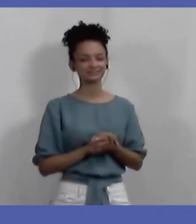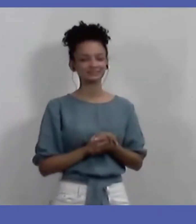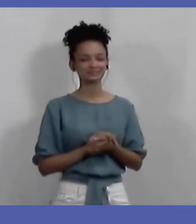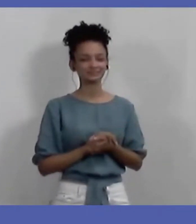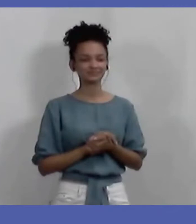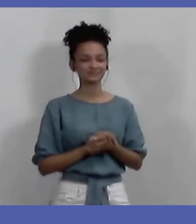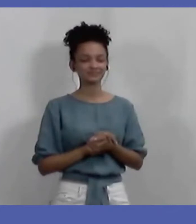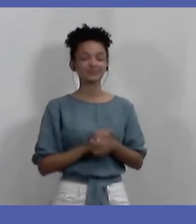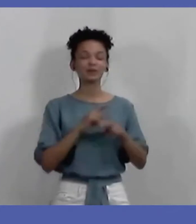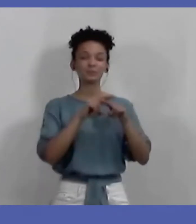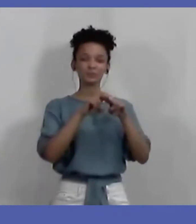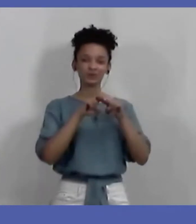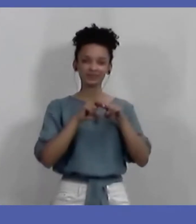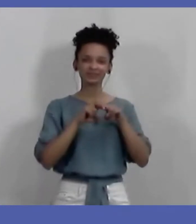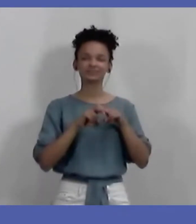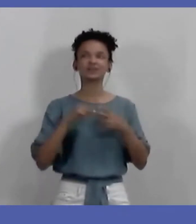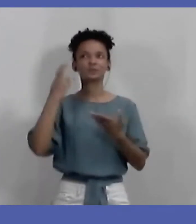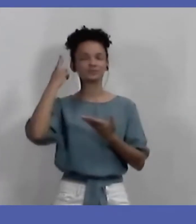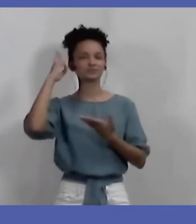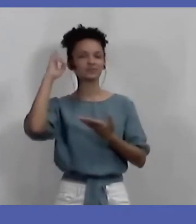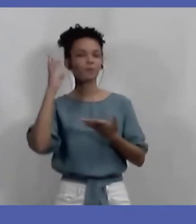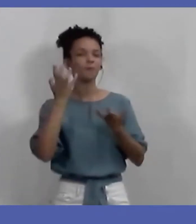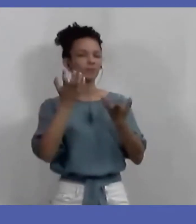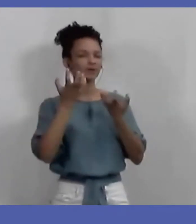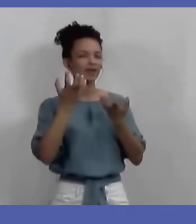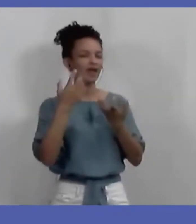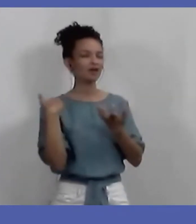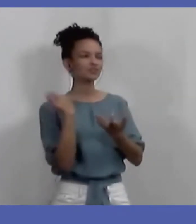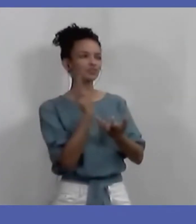Senhor saiu, né,